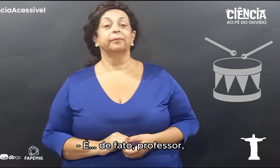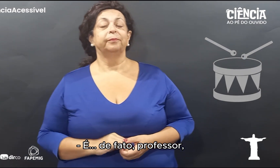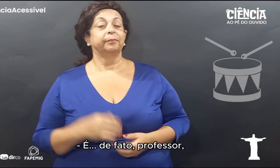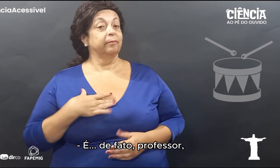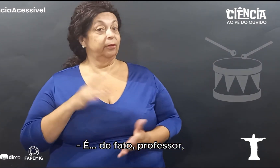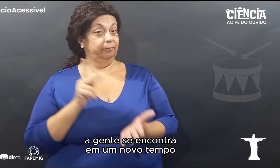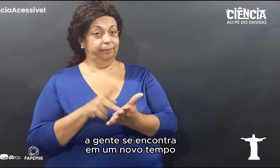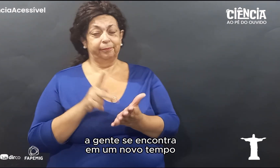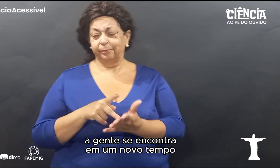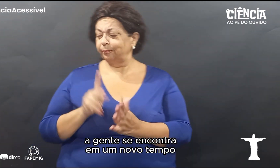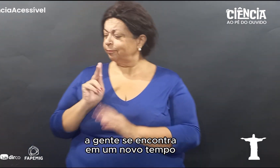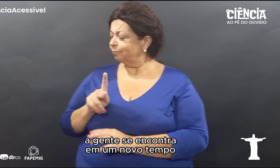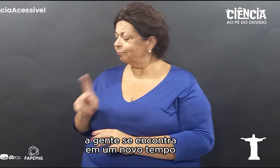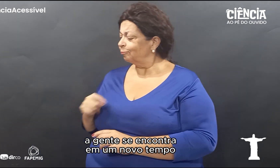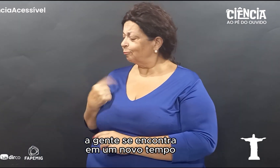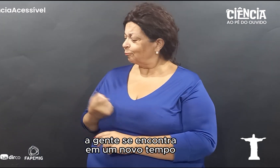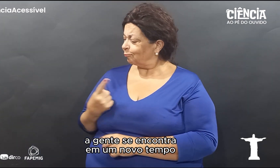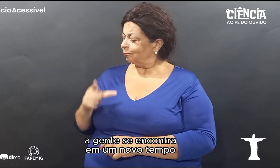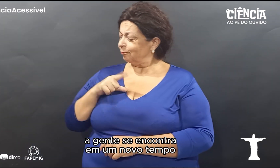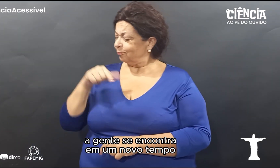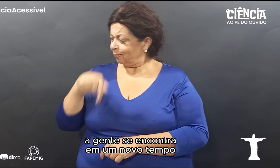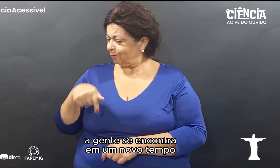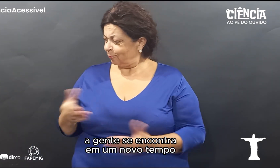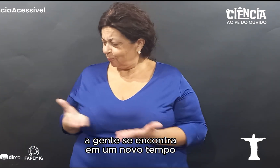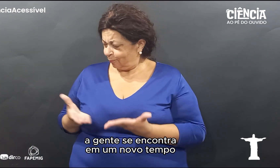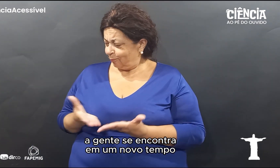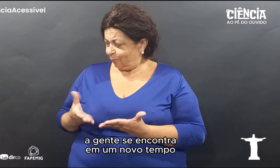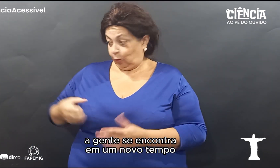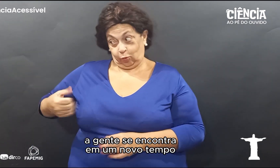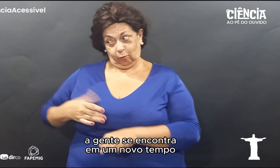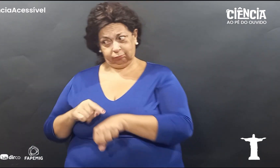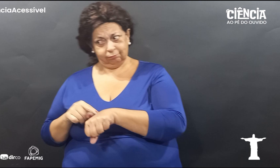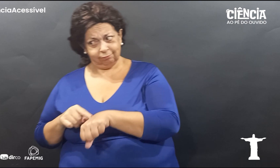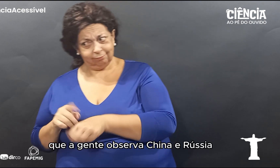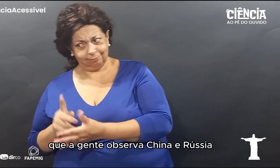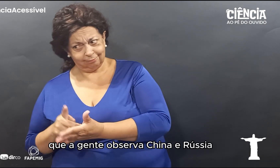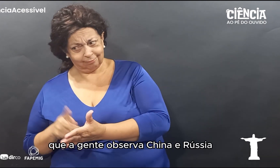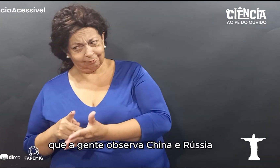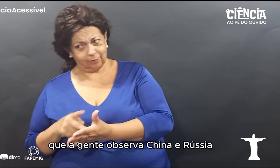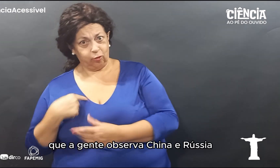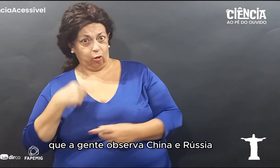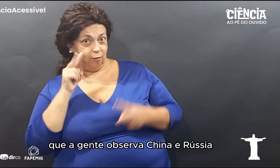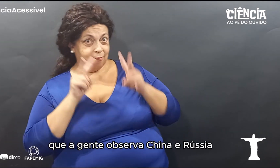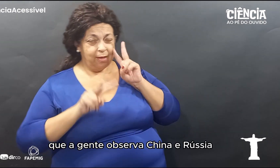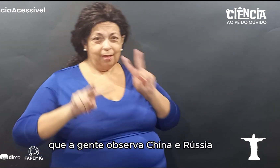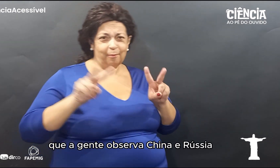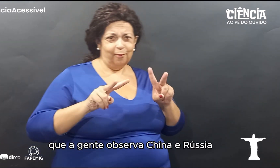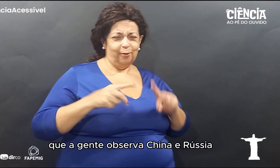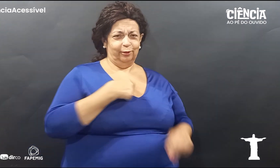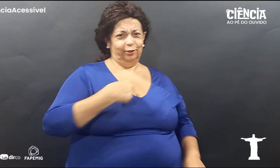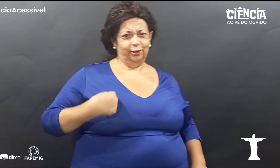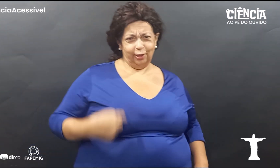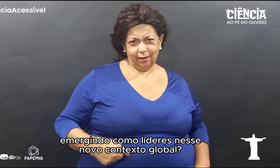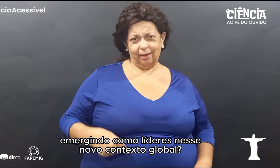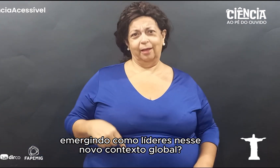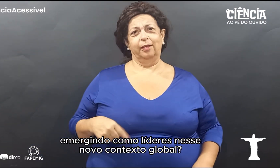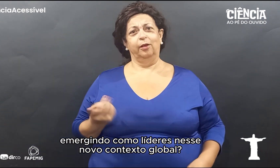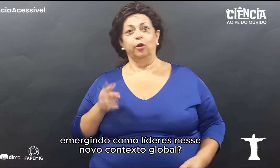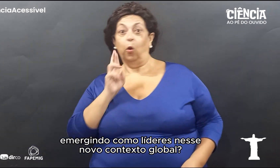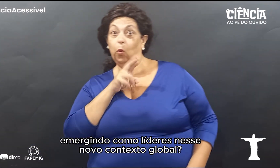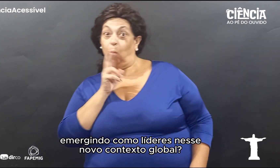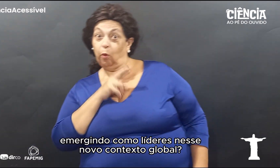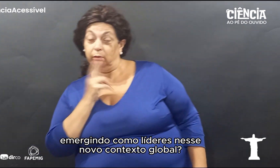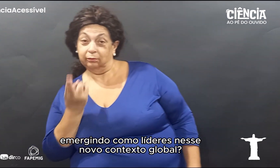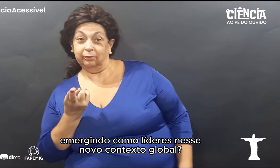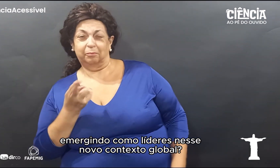De fato, professor, a gente se encontra em um novo tempo que a gente observa China e Rússia